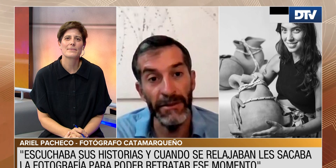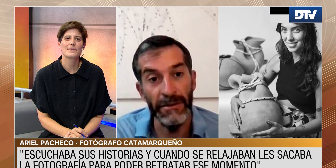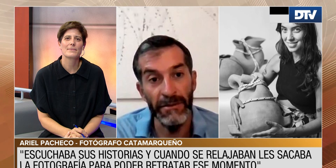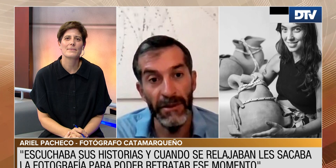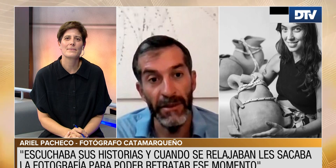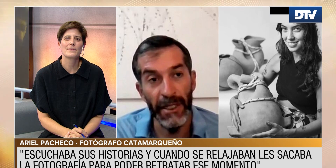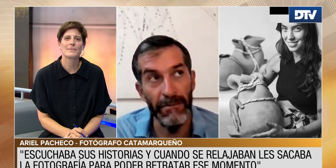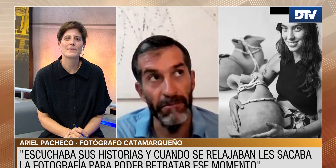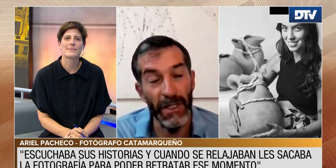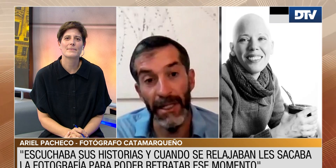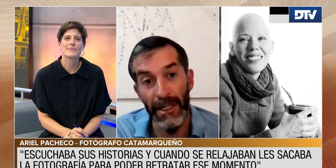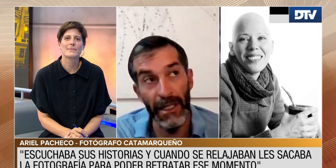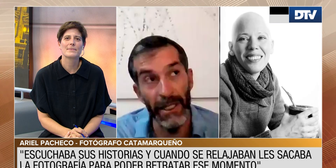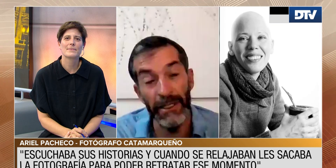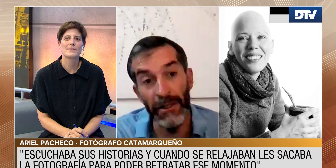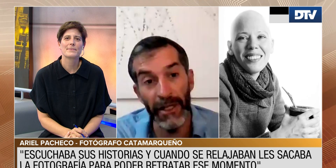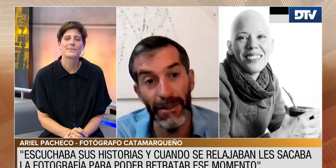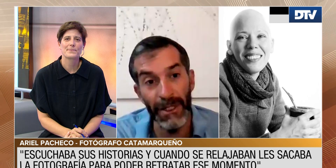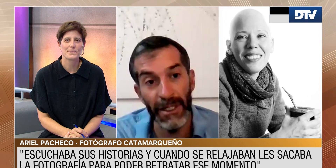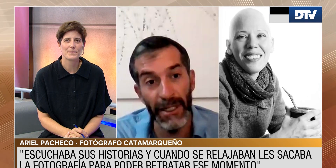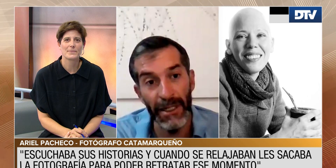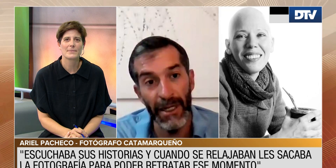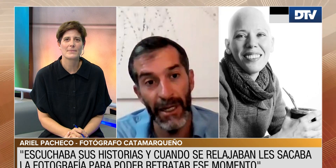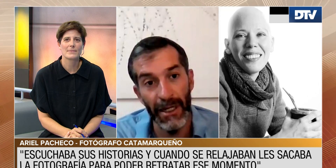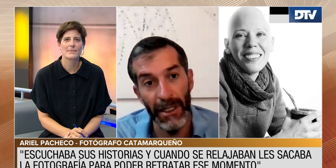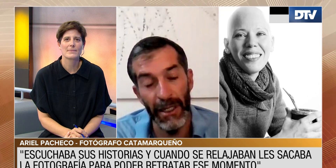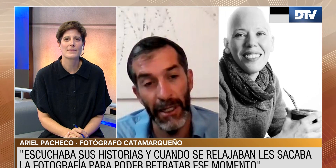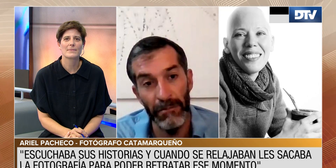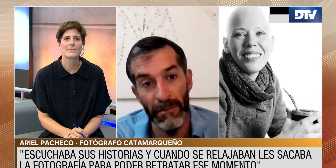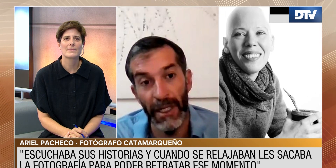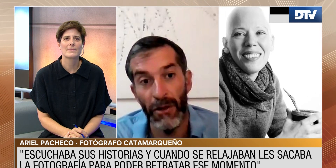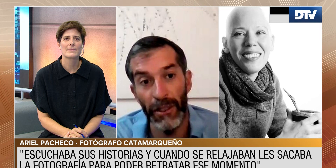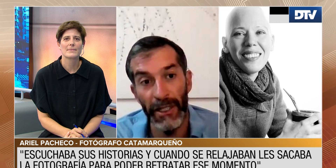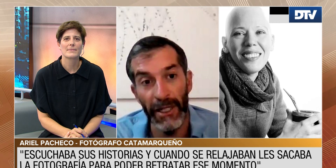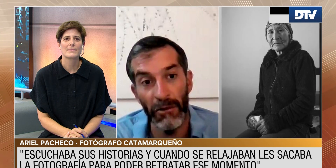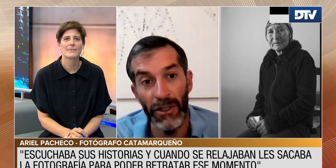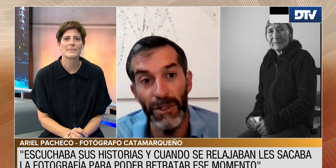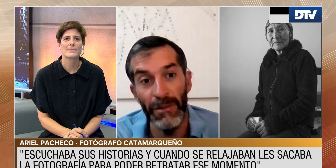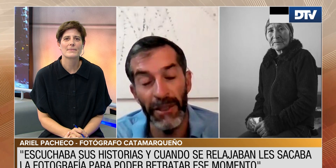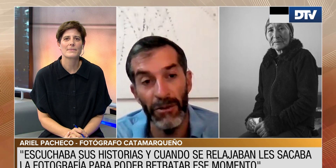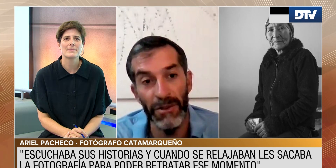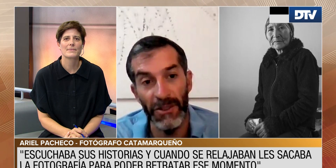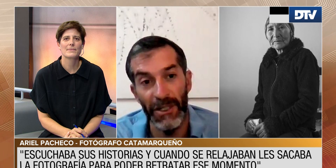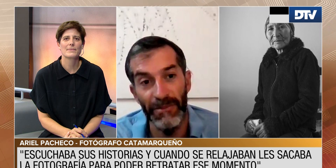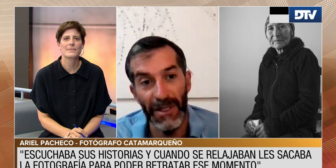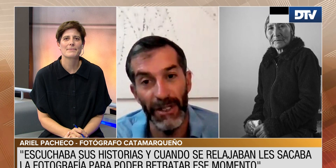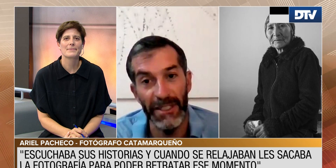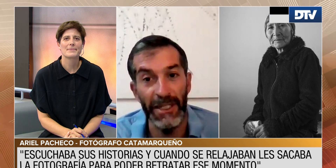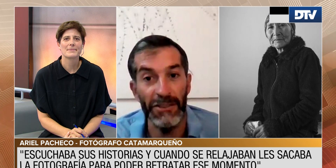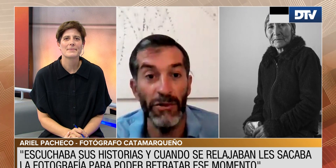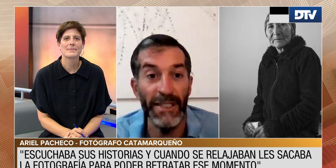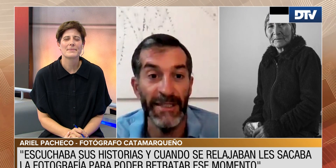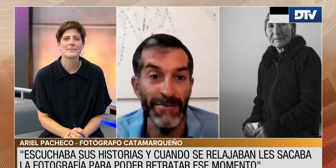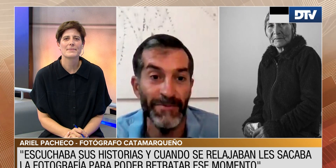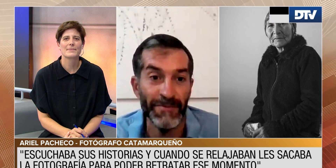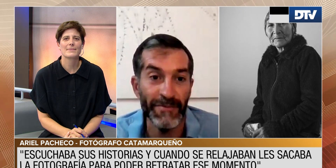paraje en el interior de Catamarca, en la cordillera, a 4.000 metros, vive sola. Para